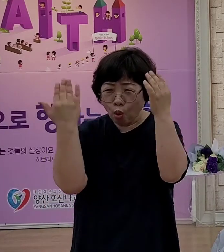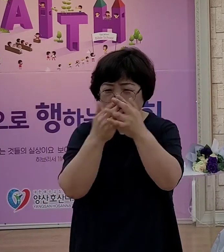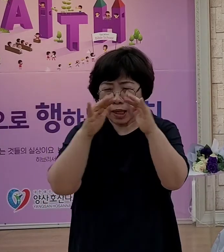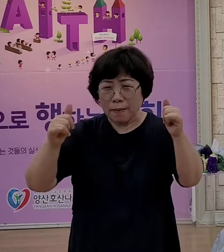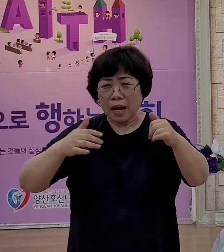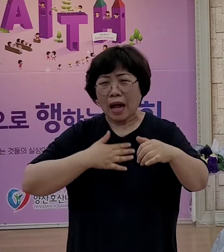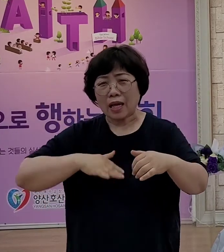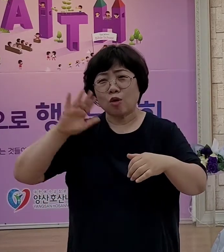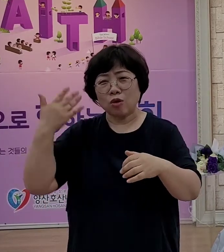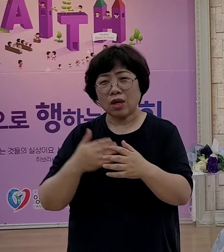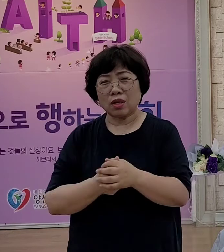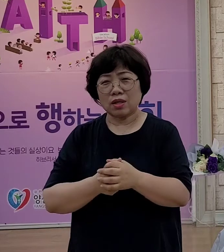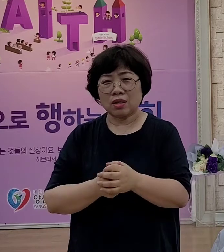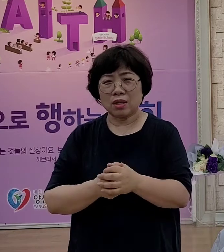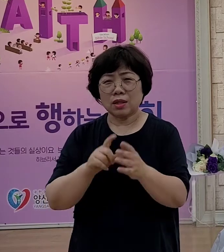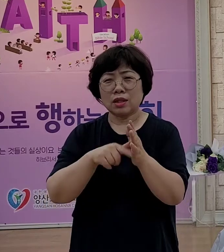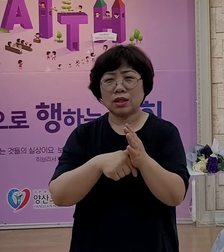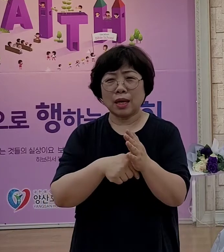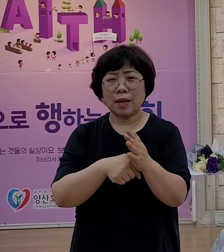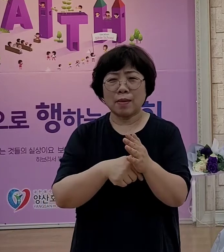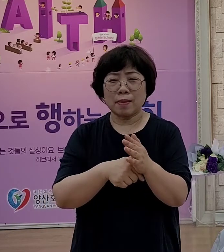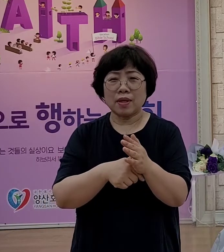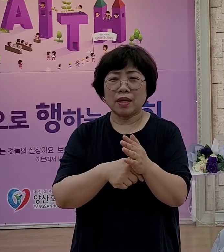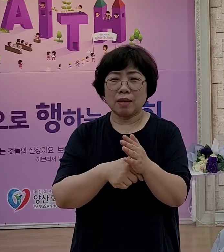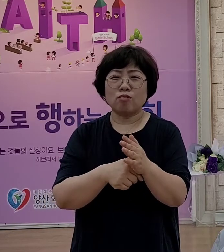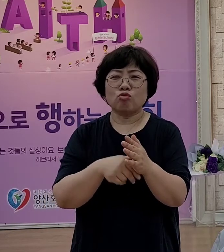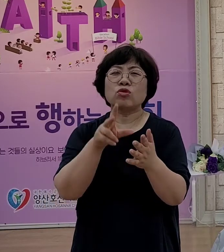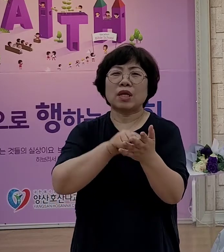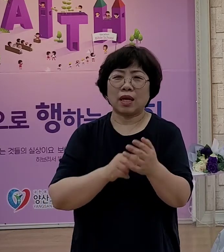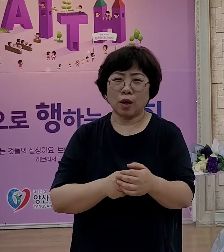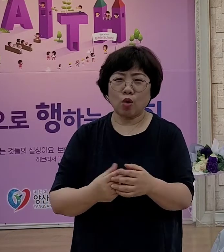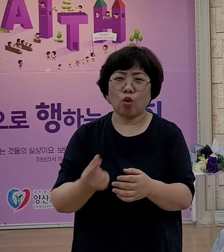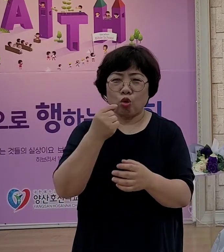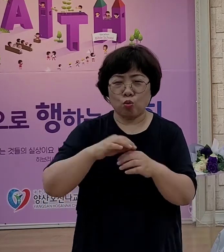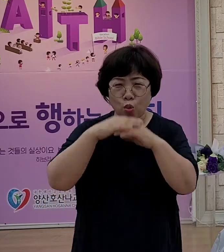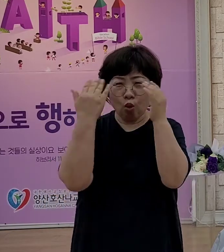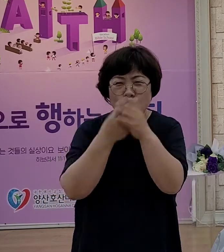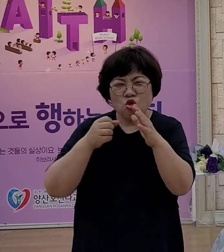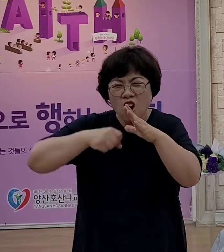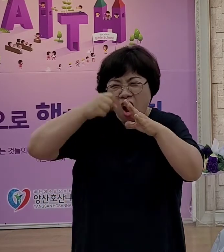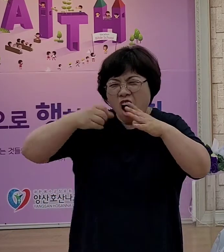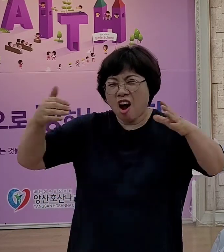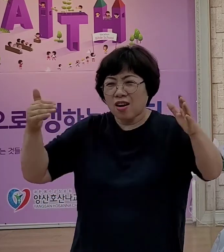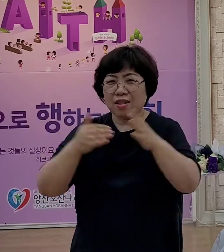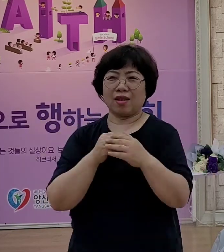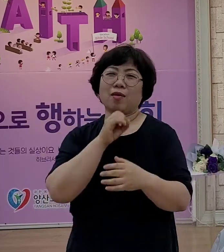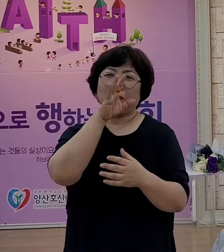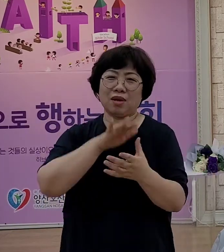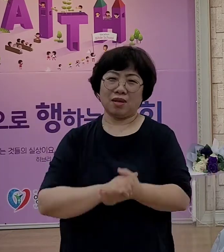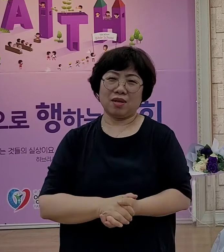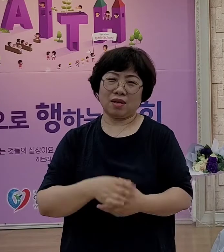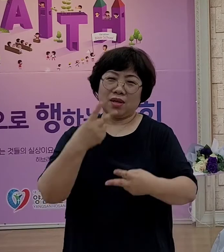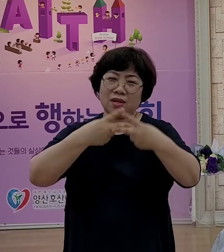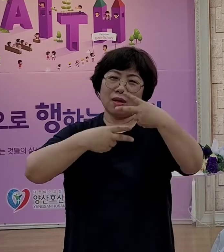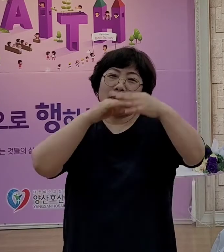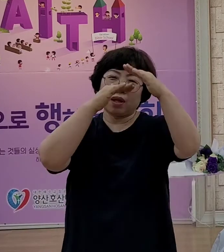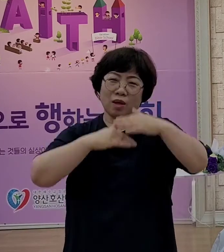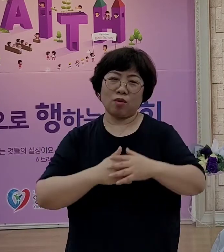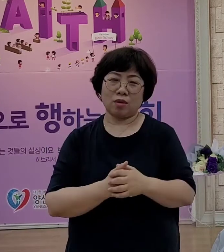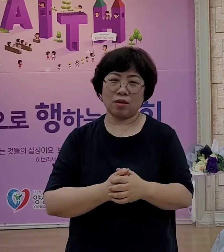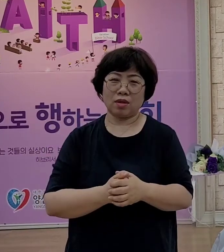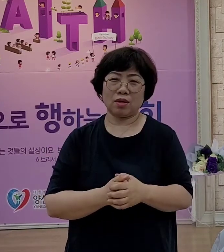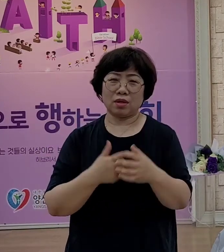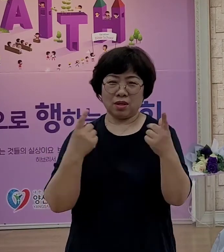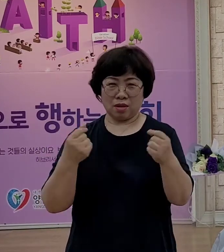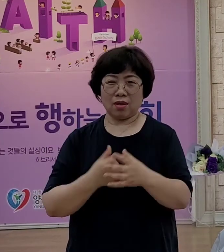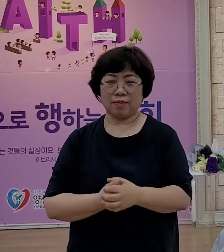비참한 인생이 어디 있어요? 이 혀를 아무데나 가서 막 이렇게 조잘조잘